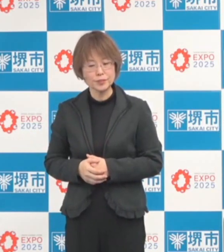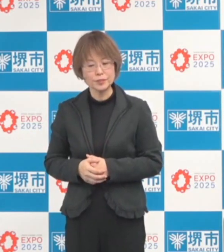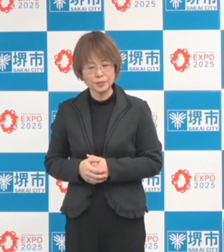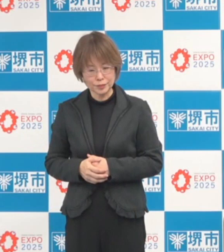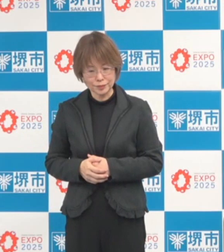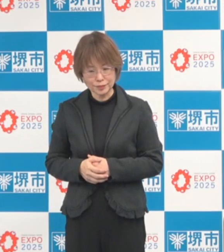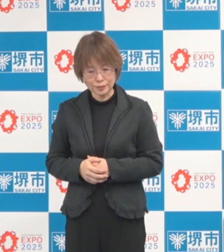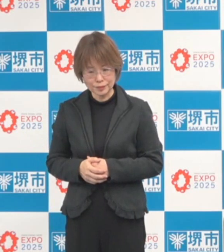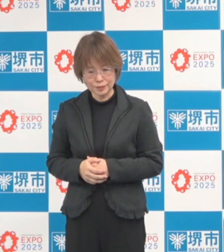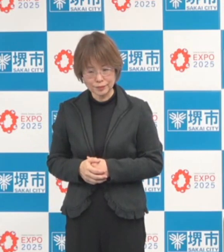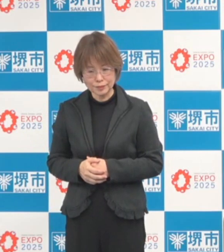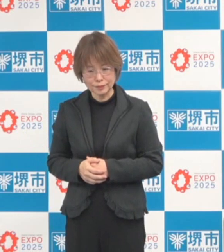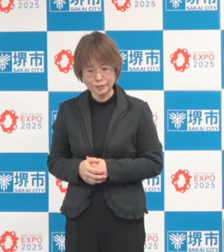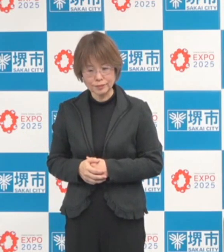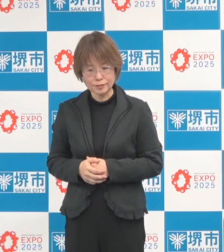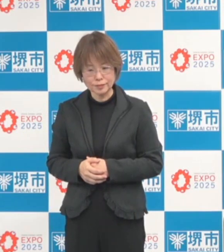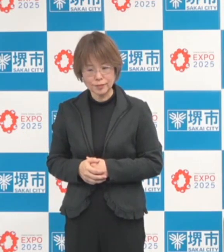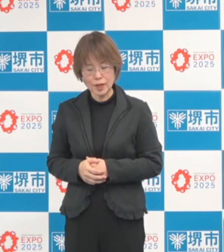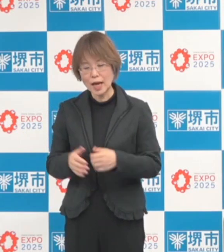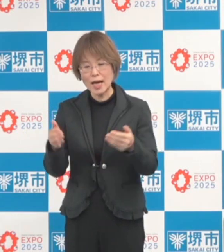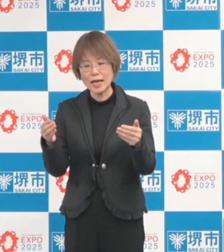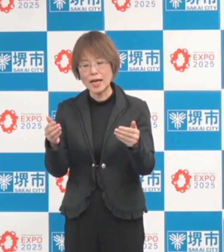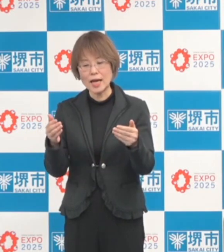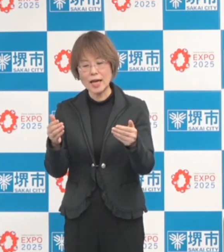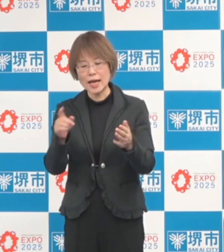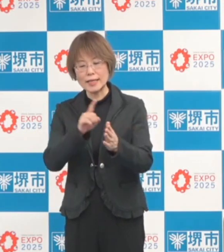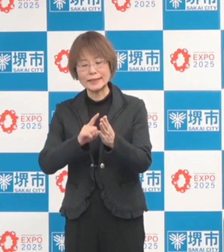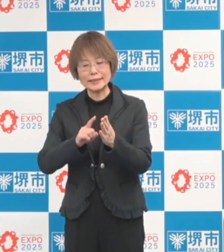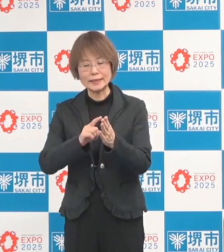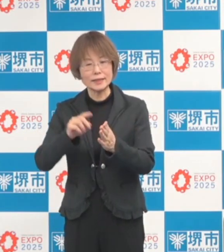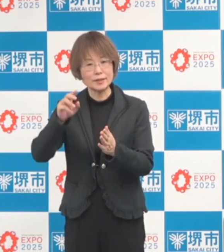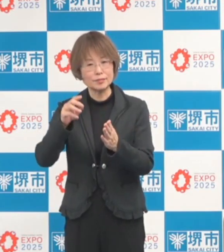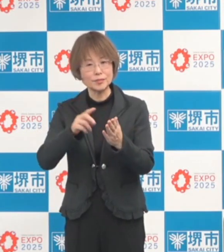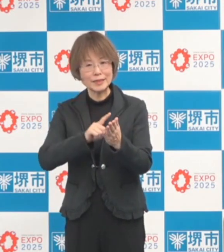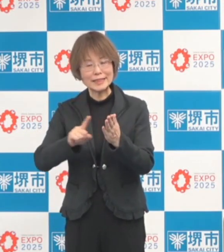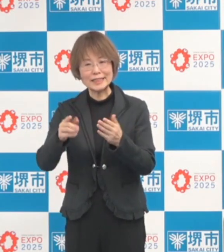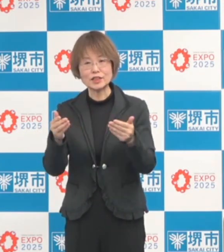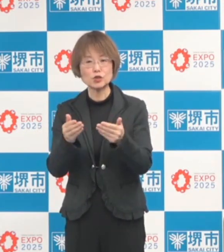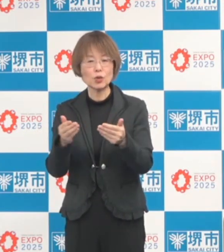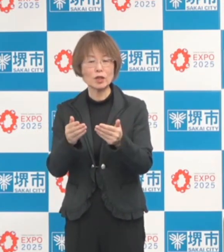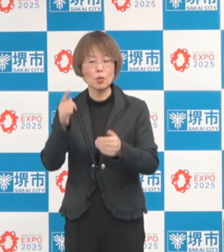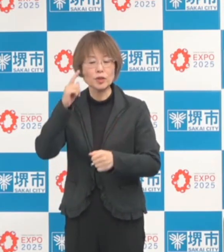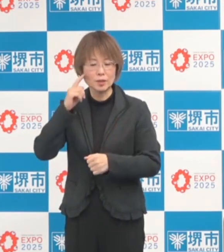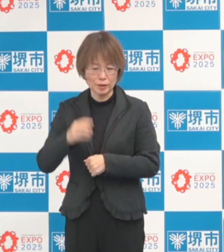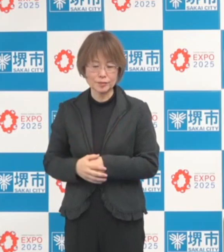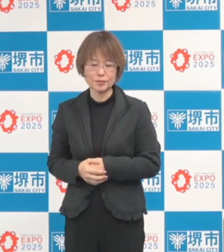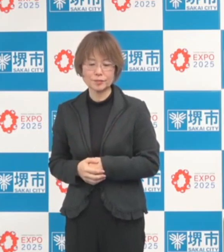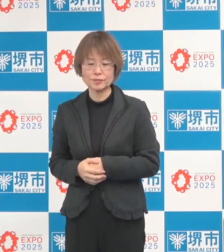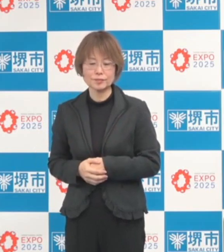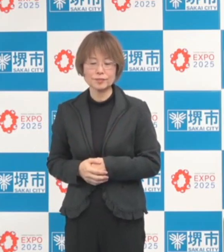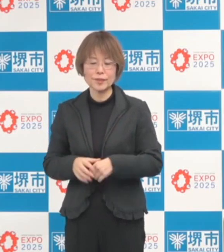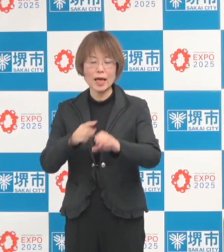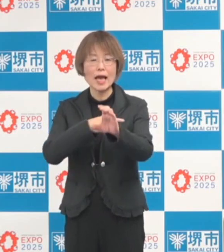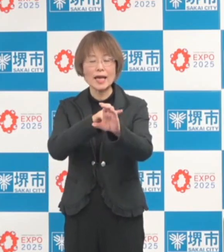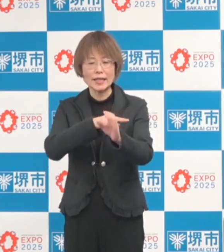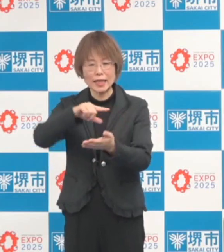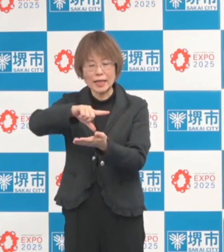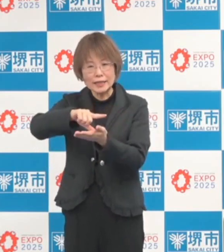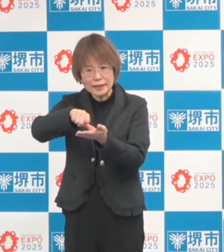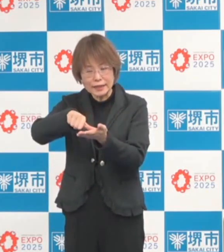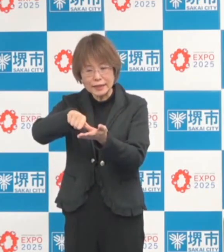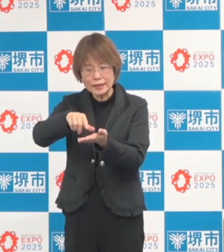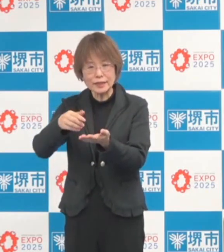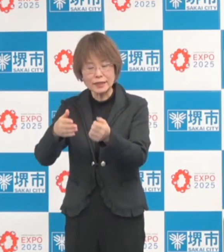リーディング事業だと思っておりますが、このエネルギー地産地消プロジェクトをさらに前に前にと進め